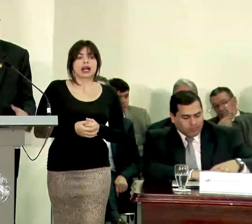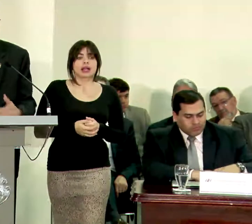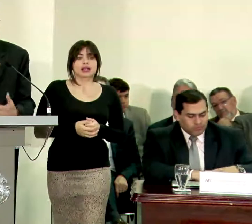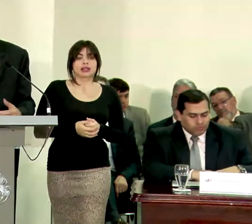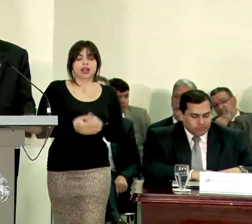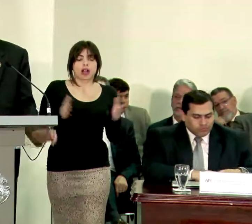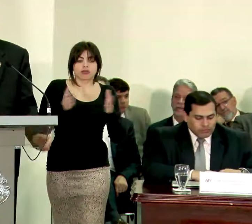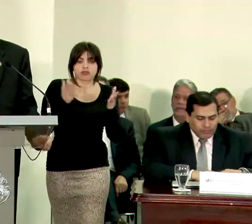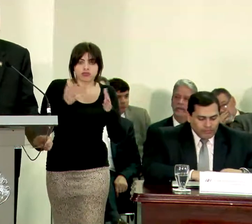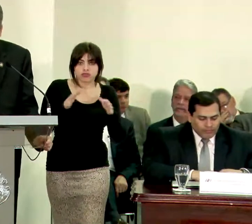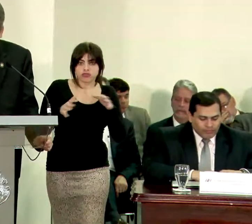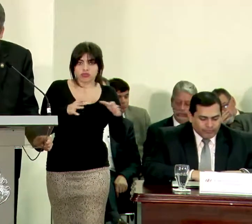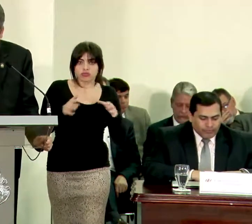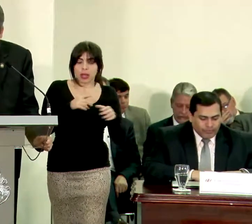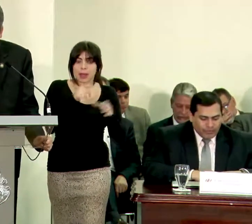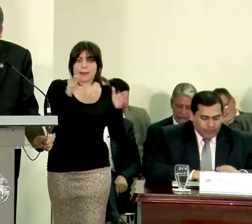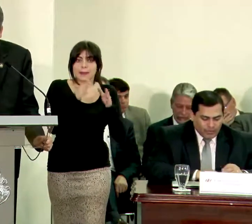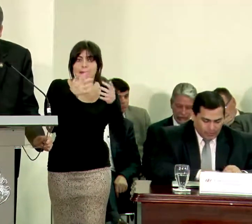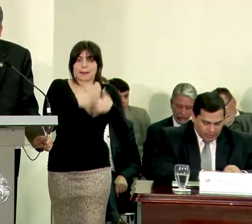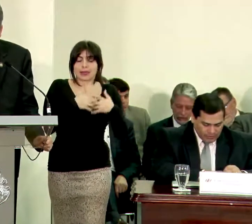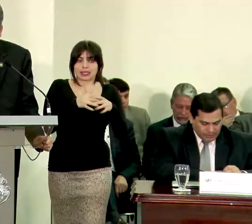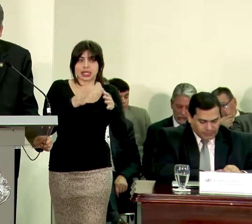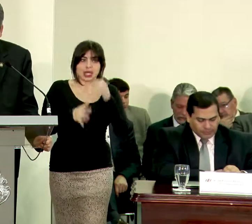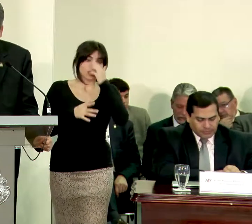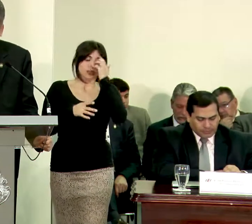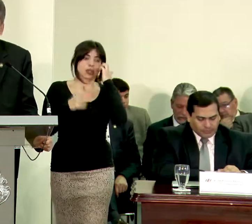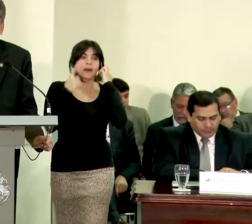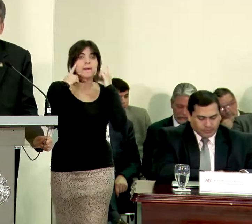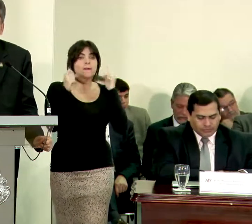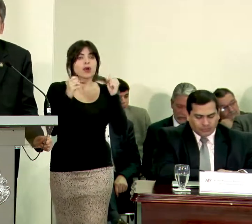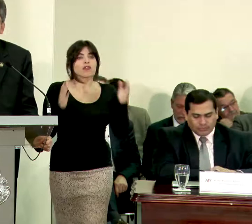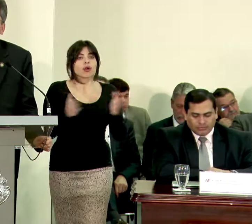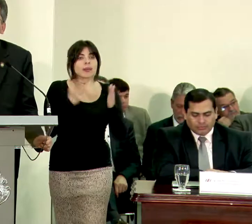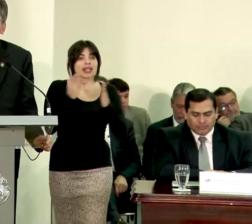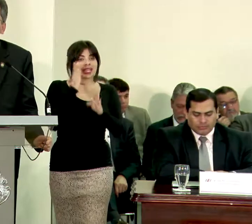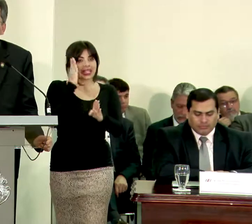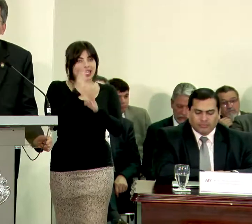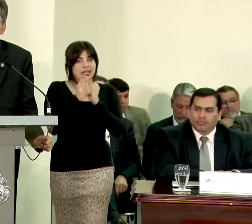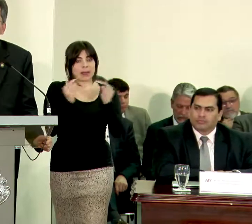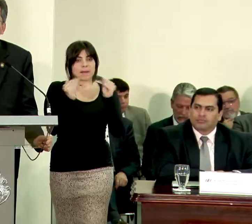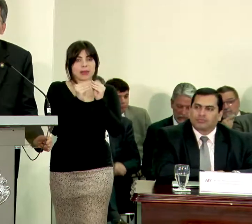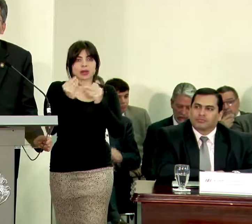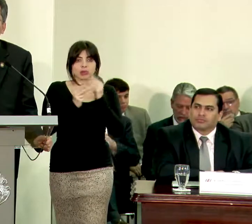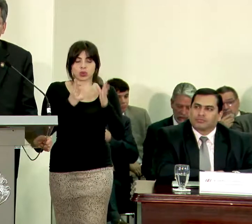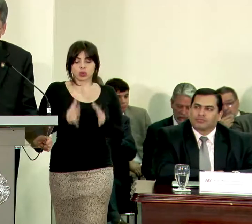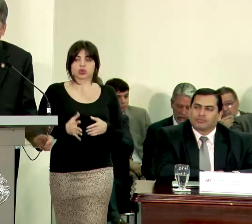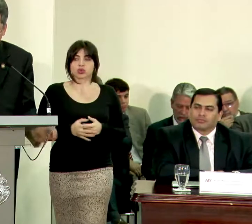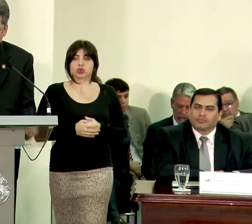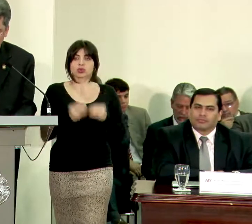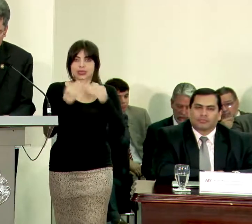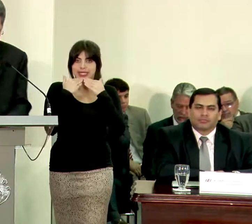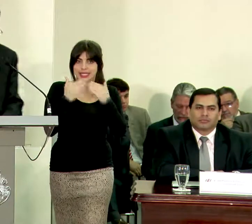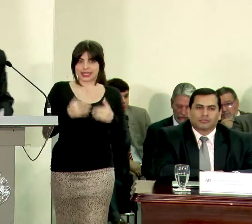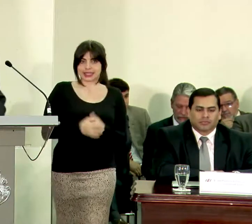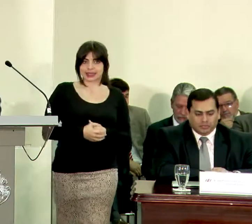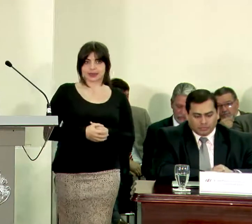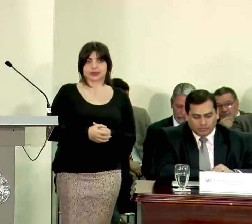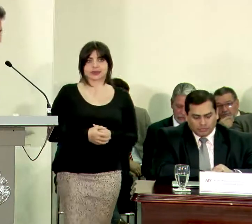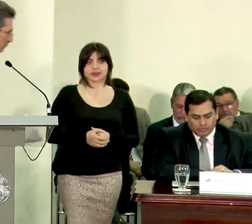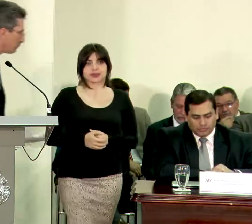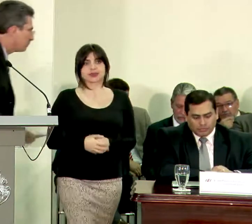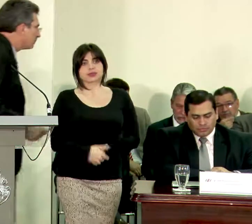para dinamizar a los microempresarios y para fomentar directamente más producción. Muchas gracias.